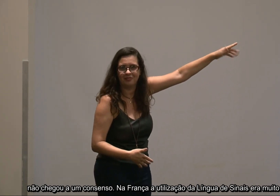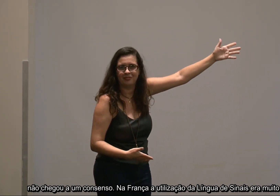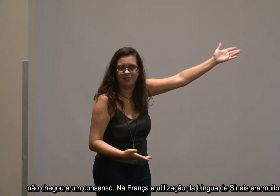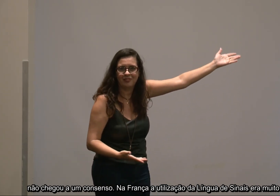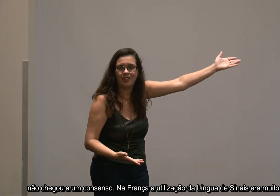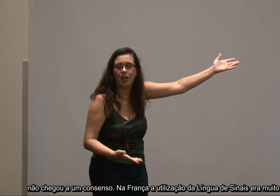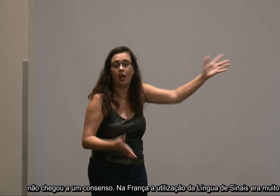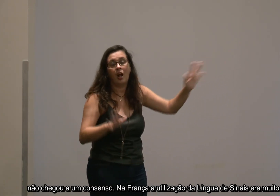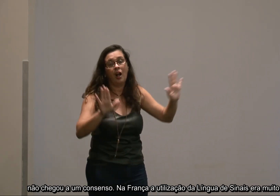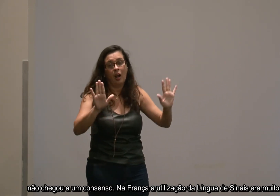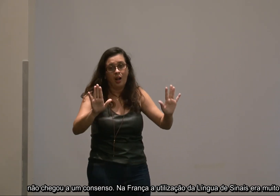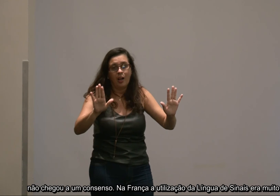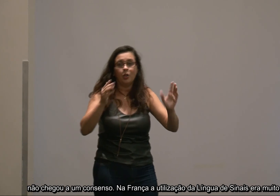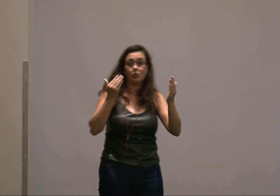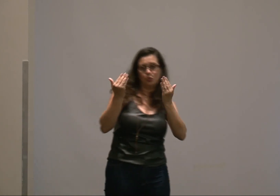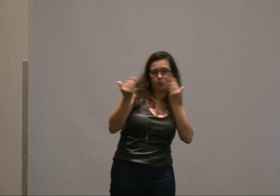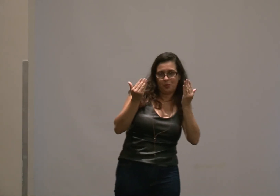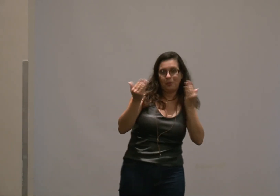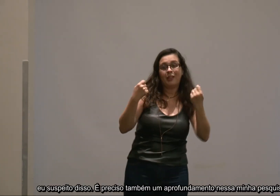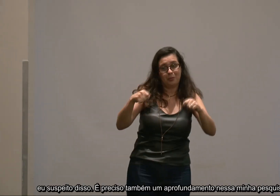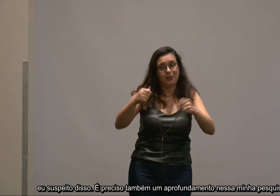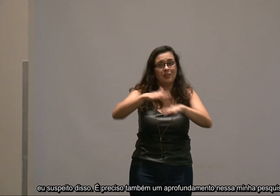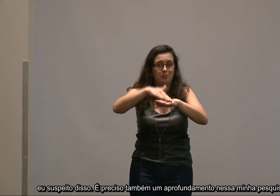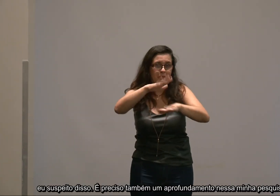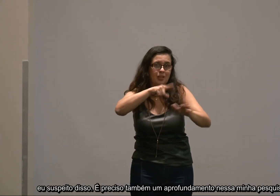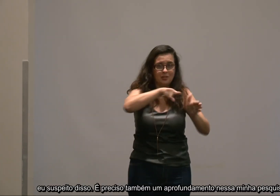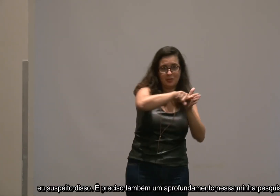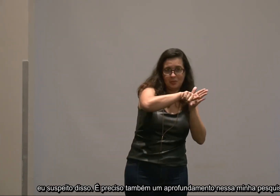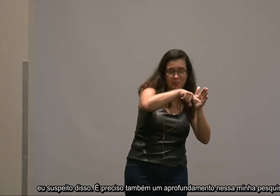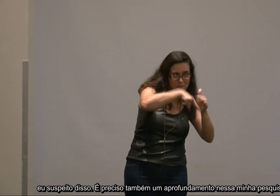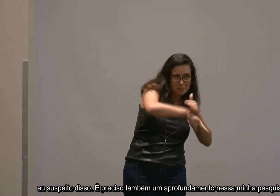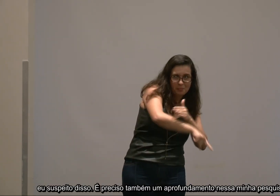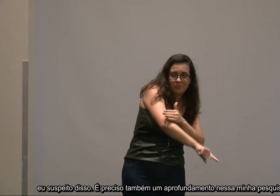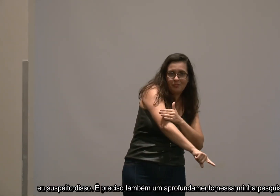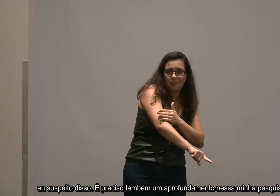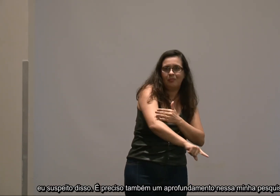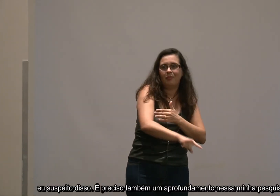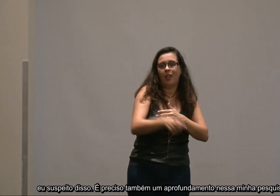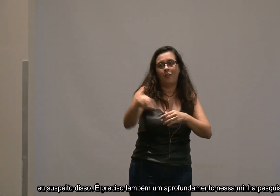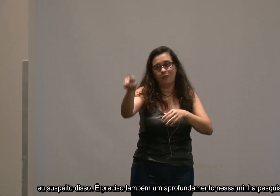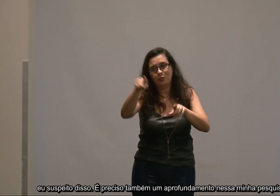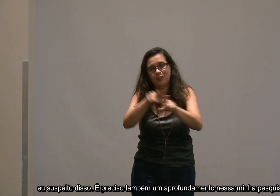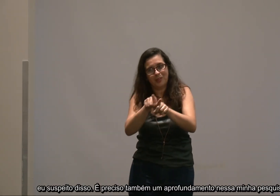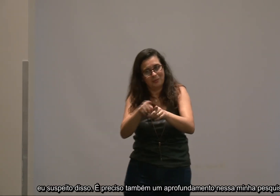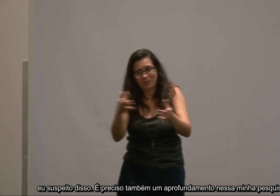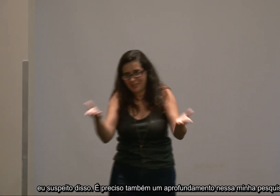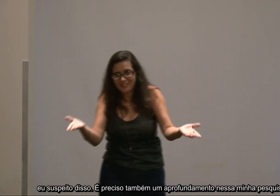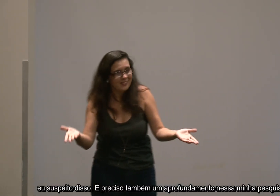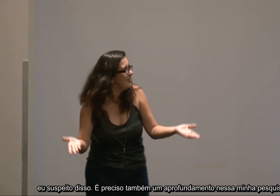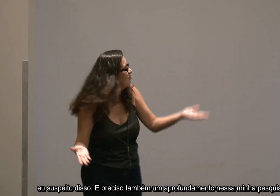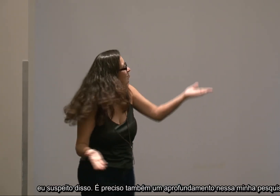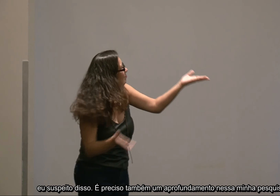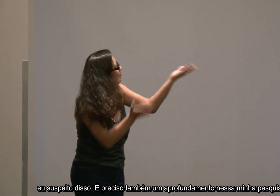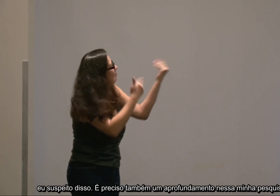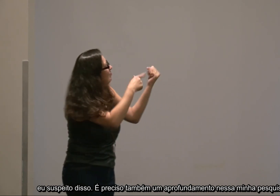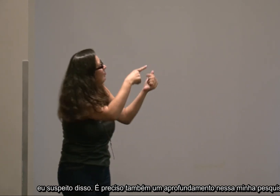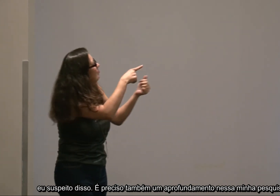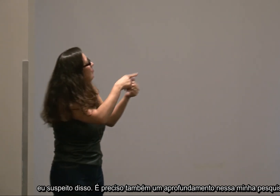da língua de sinais era muito forte então eu suspeito disso e é preciso também um aprofundamento nessa minha